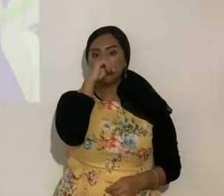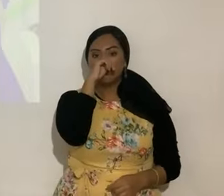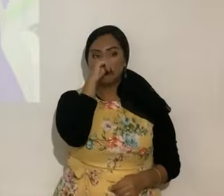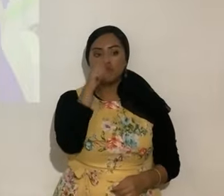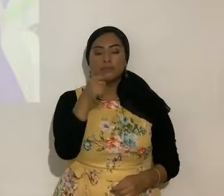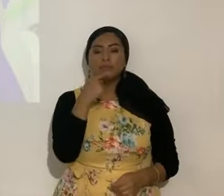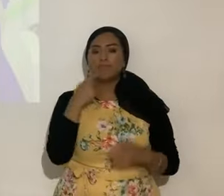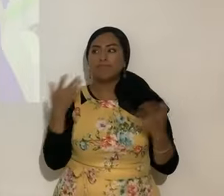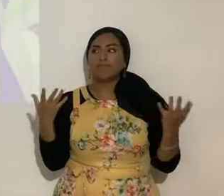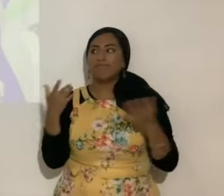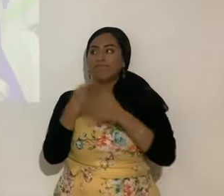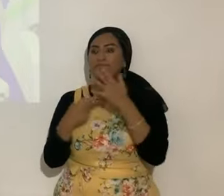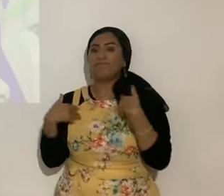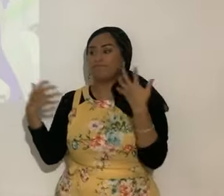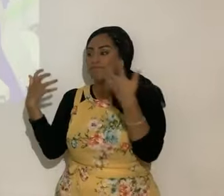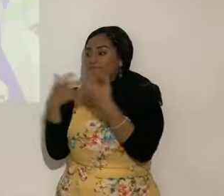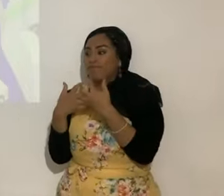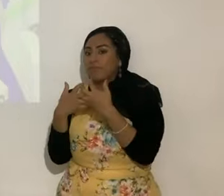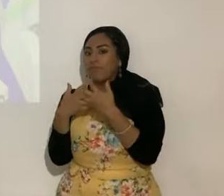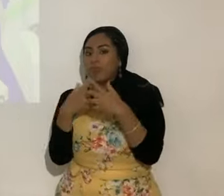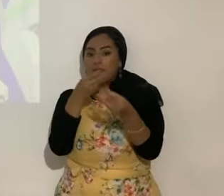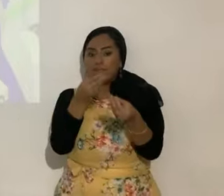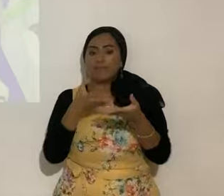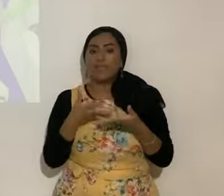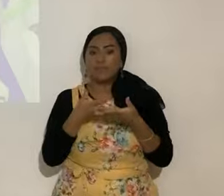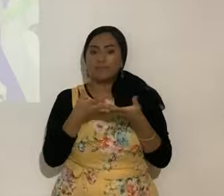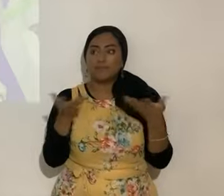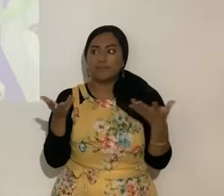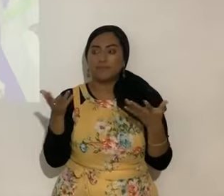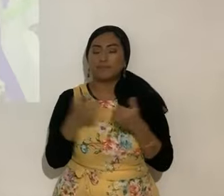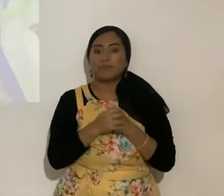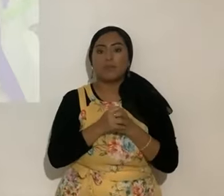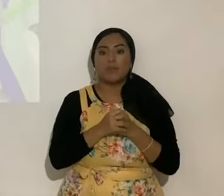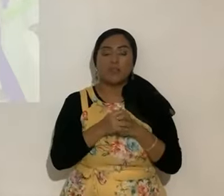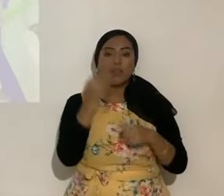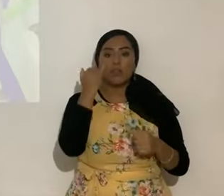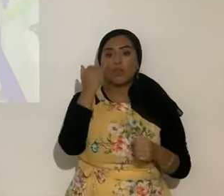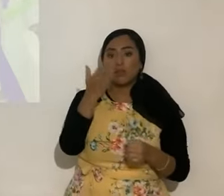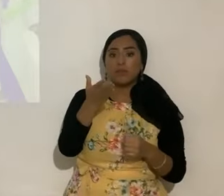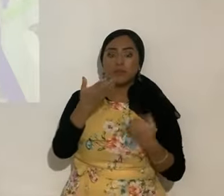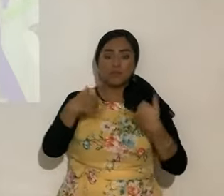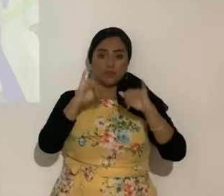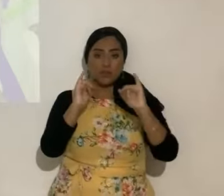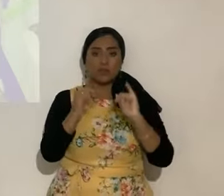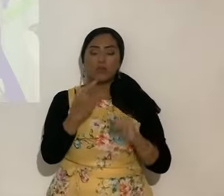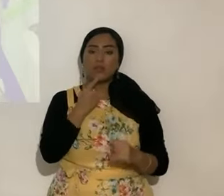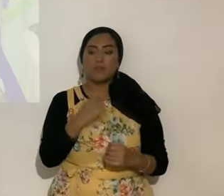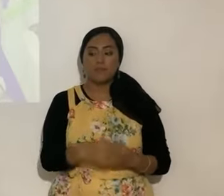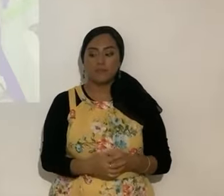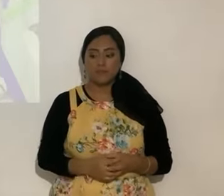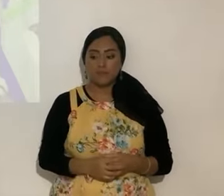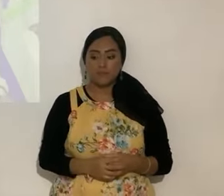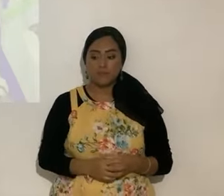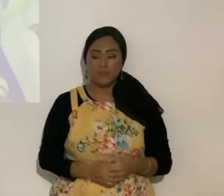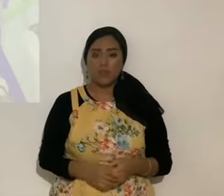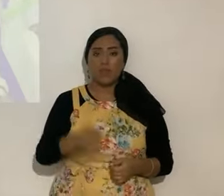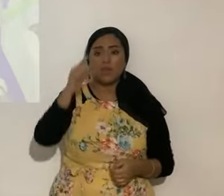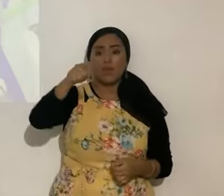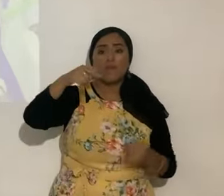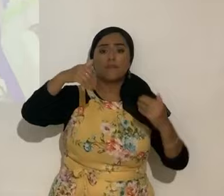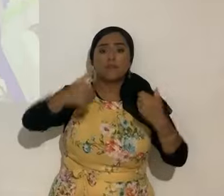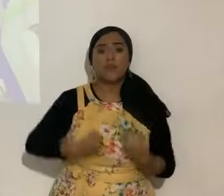dirás, bueno, qué relación tiene el tema, con lo que nos está usted platicando, bueno, porque si tú sigues diciendo, por tu culpa,